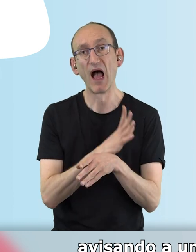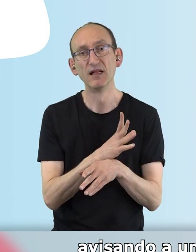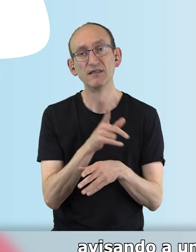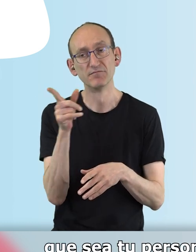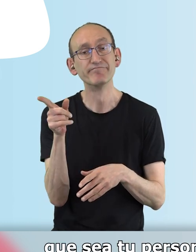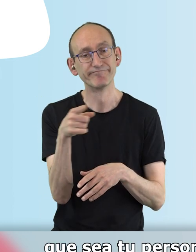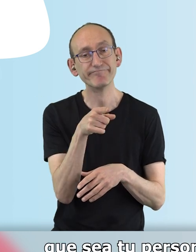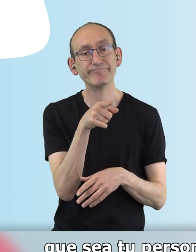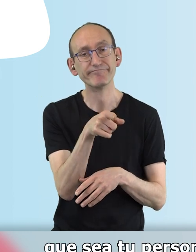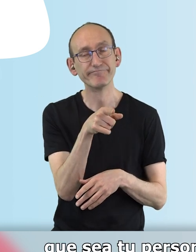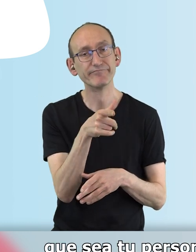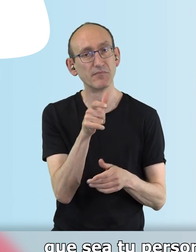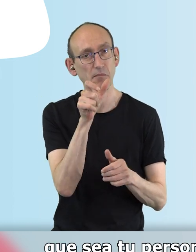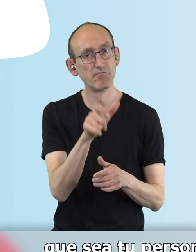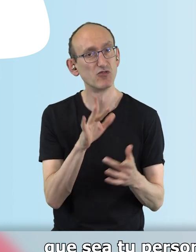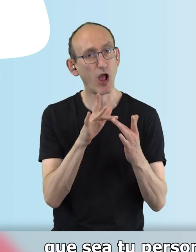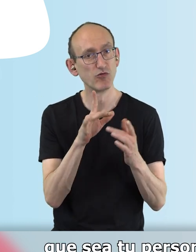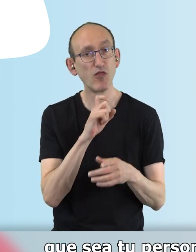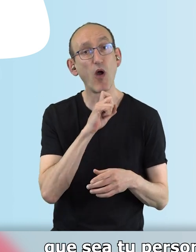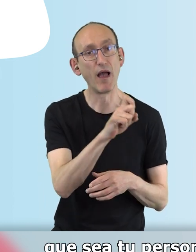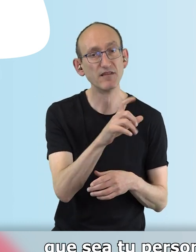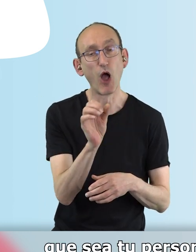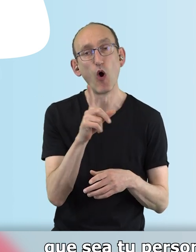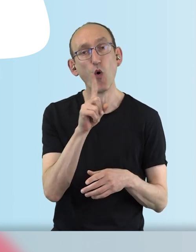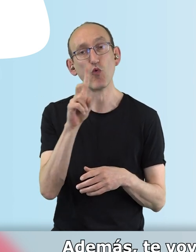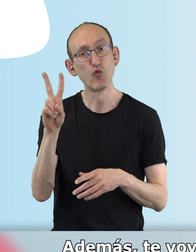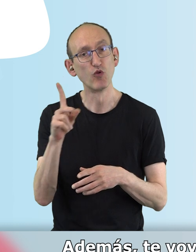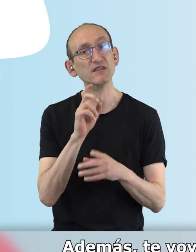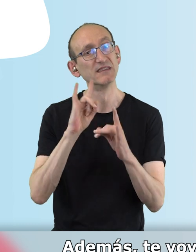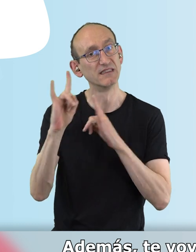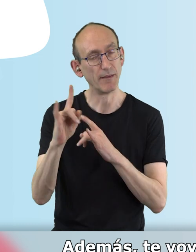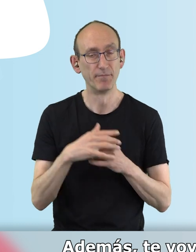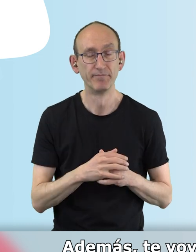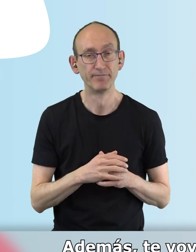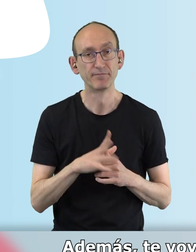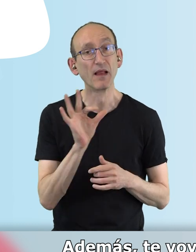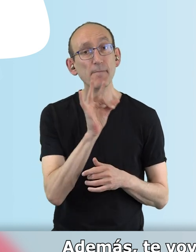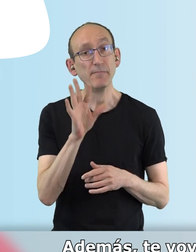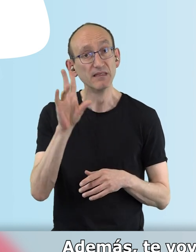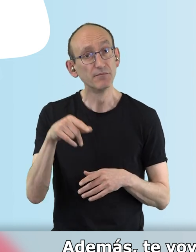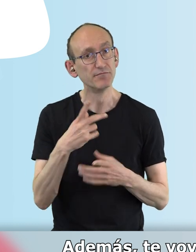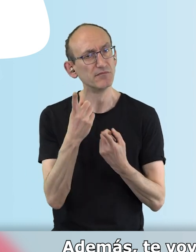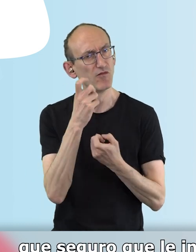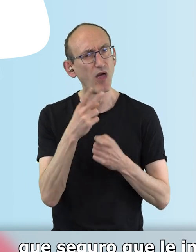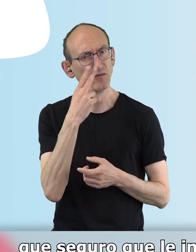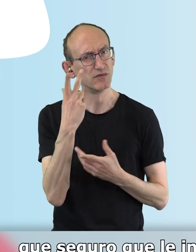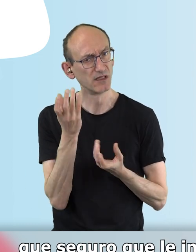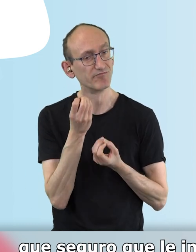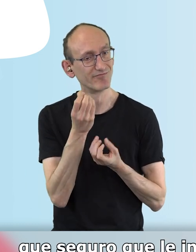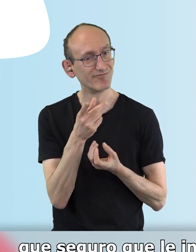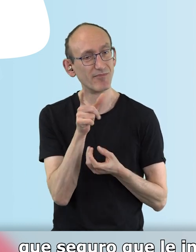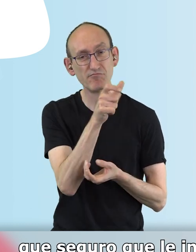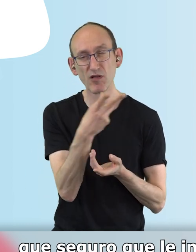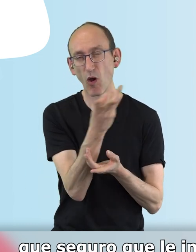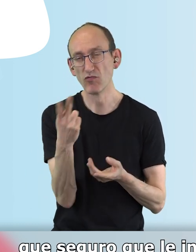tú indicado que sea tu persona de contacto o llamando al 112. Además, te voy a comentar alguna otra información interesante que seguro